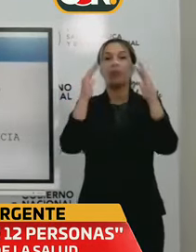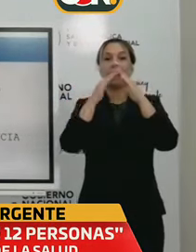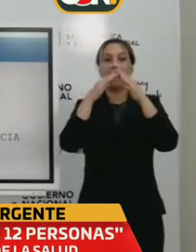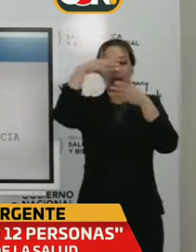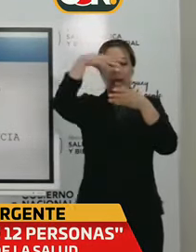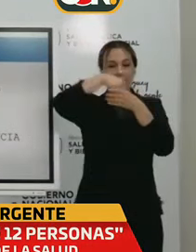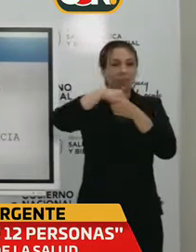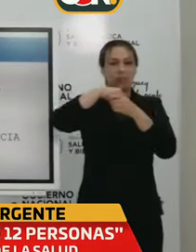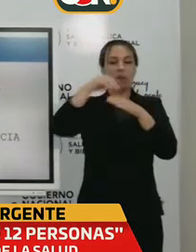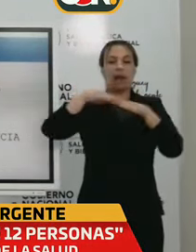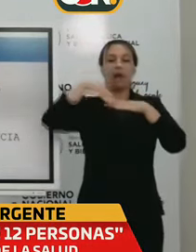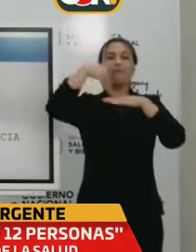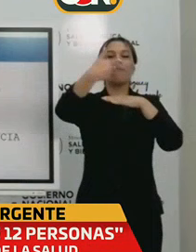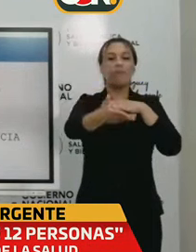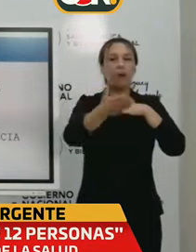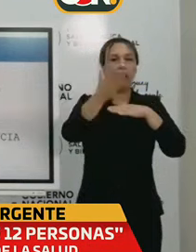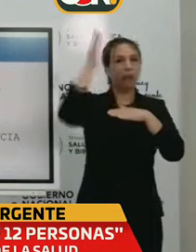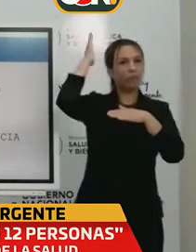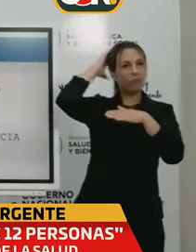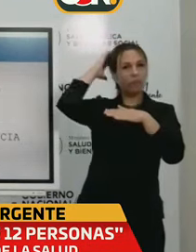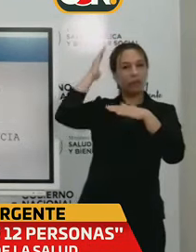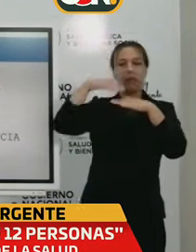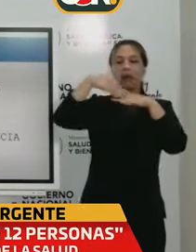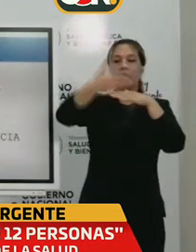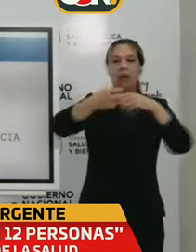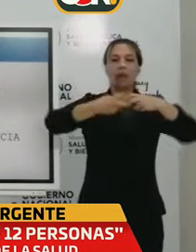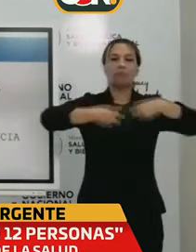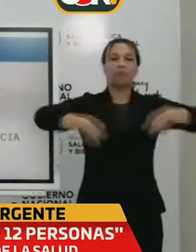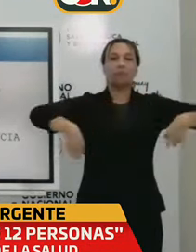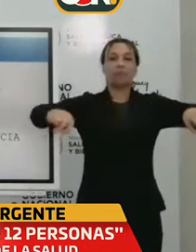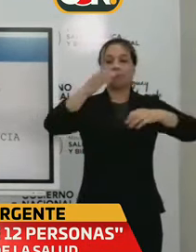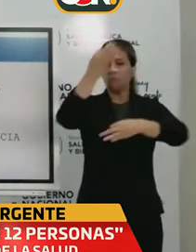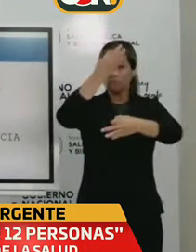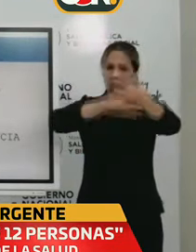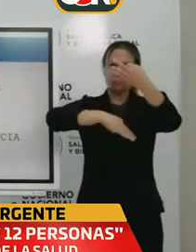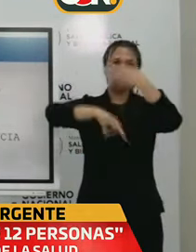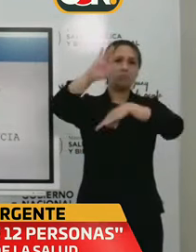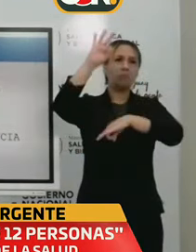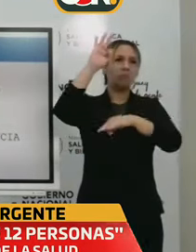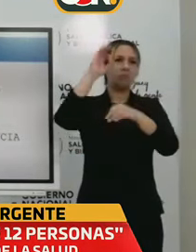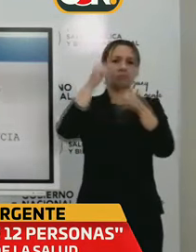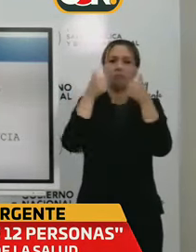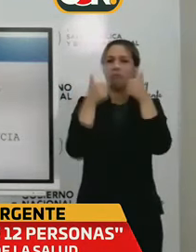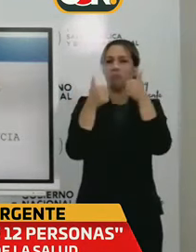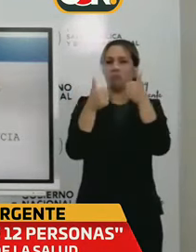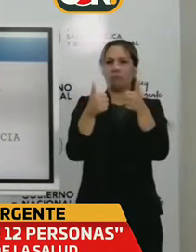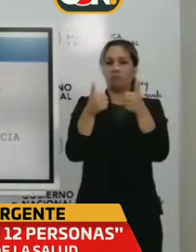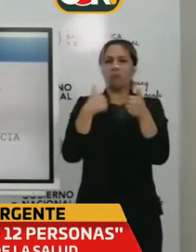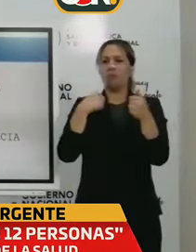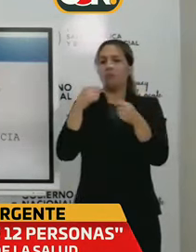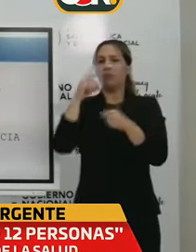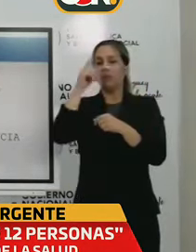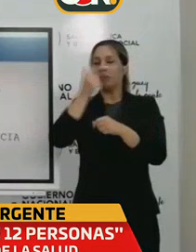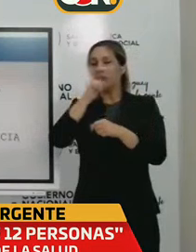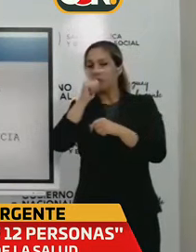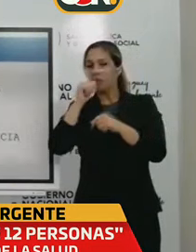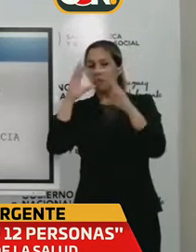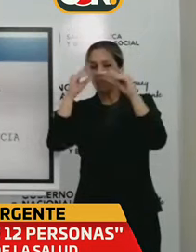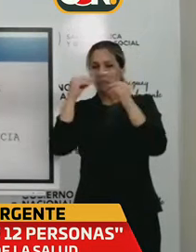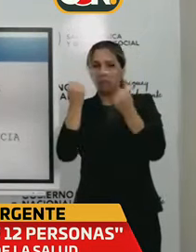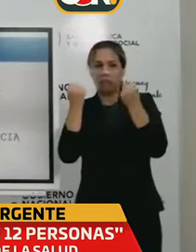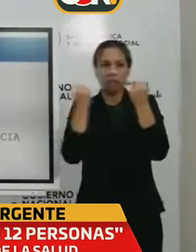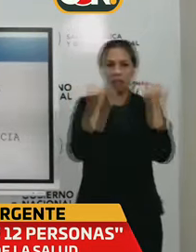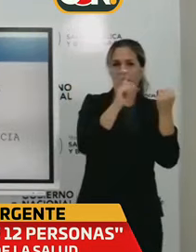¿sí? Vamos a amanecer, mejor que no amanezcamos, ¿verdad? Y a las 12 podemos seguir comiendo hasta la